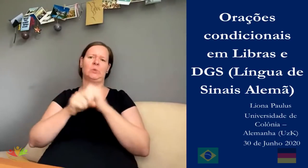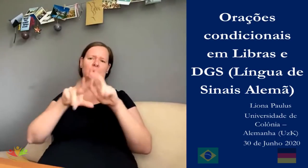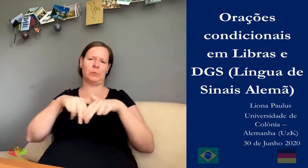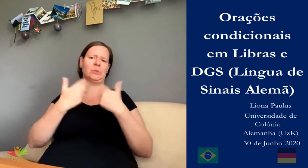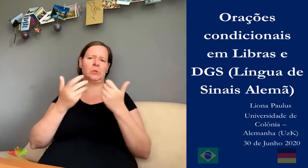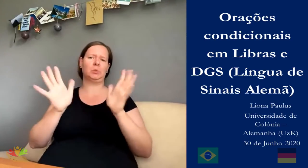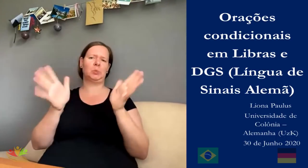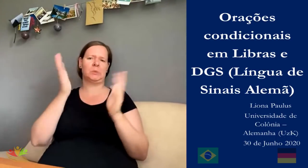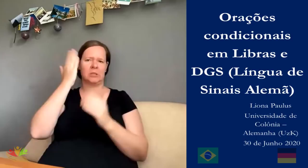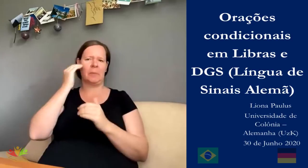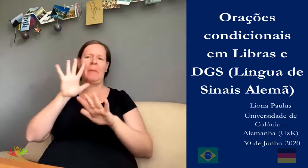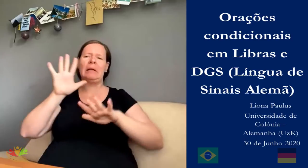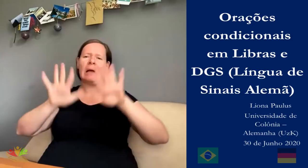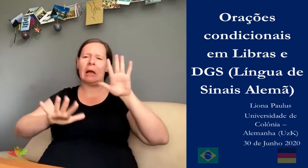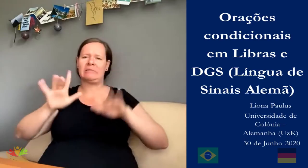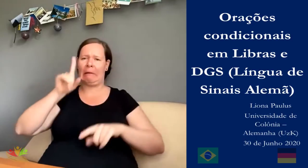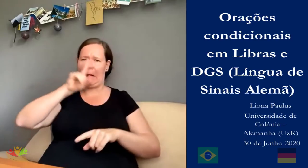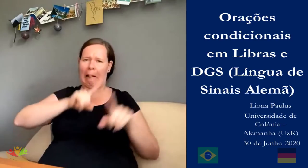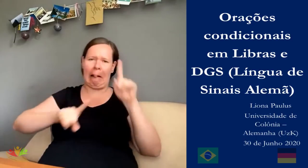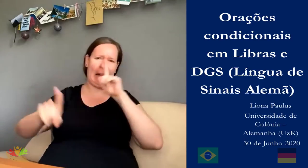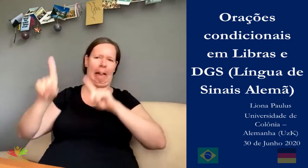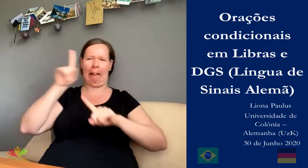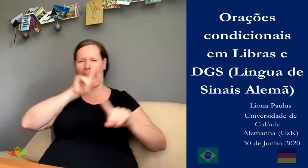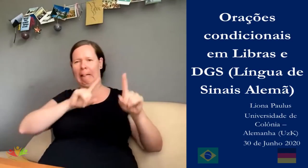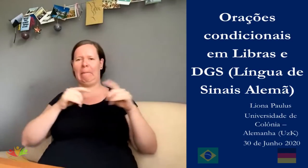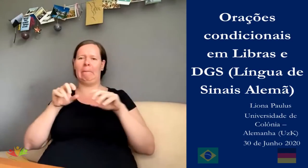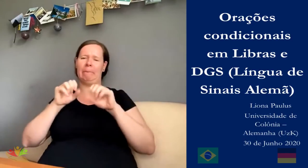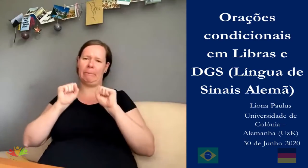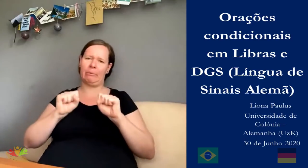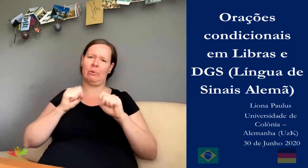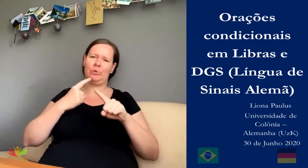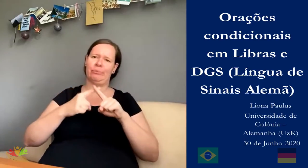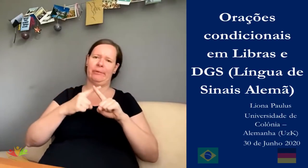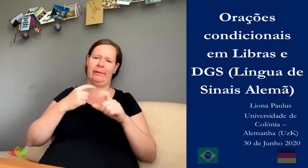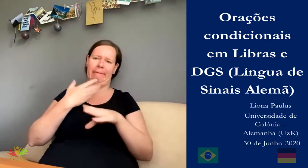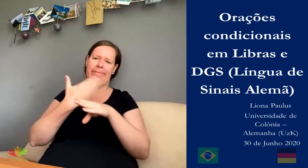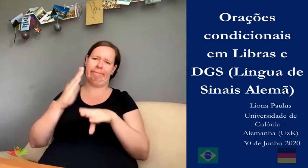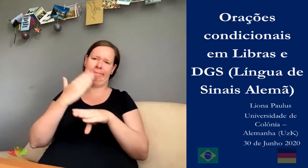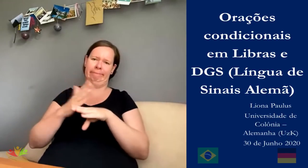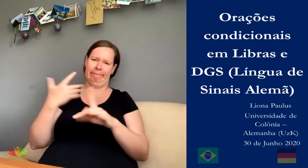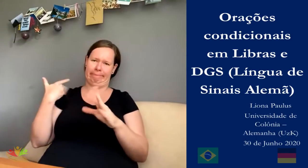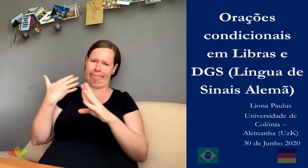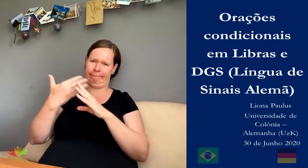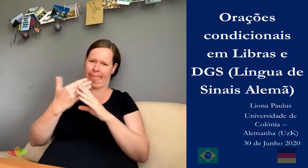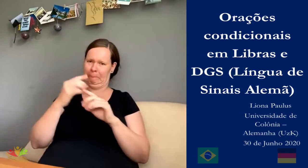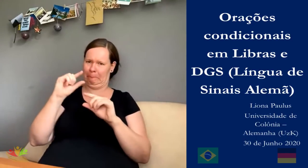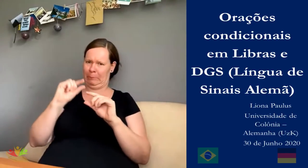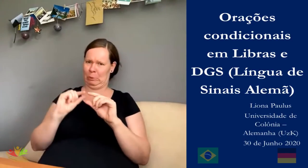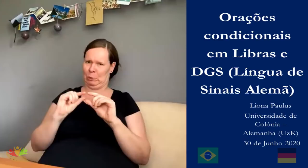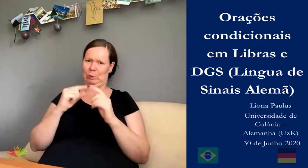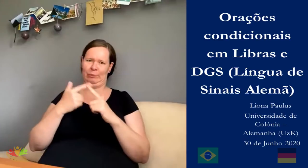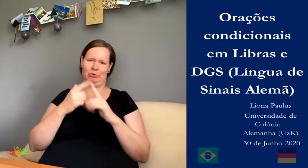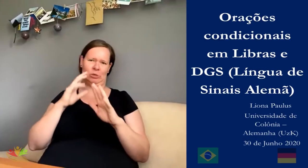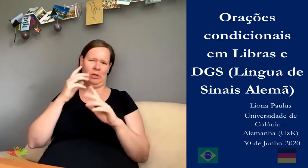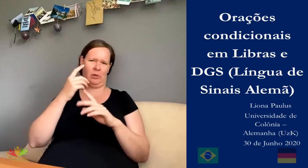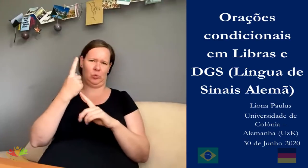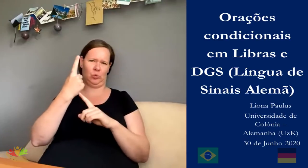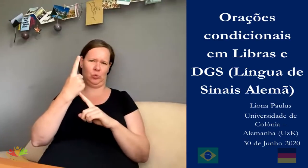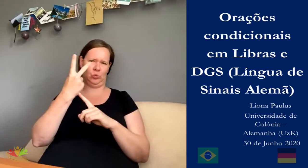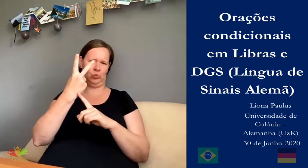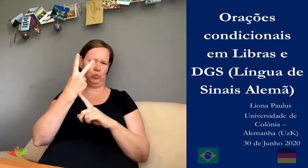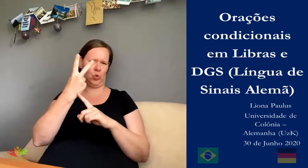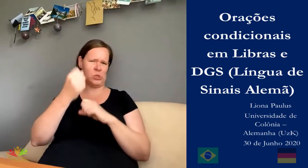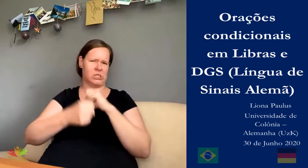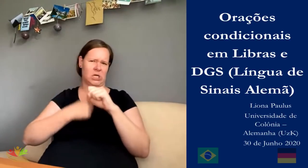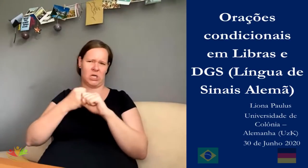várias vezes ao Brasil, né? Eu tenho realmente uma experiência. Eu já passei 2 anos no Brasil. Claro que às vezes eu vou ter algumas